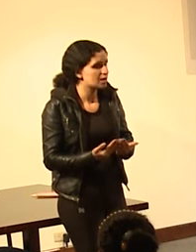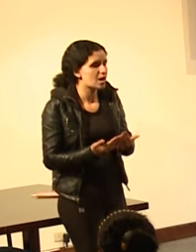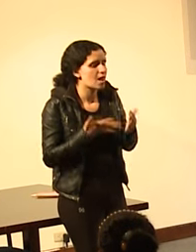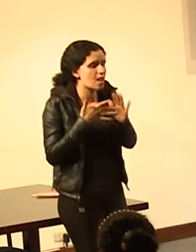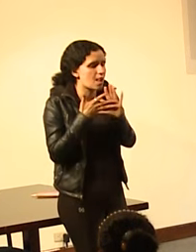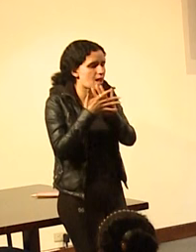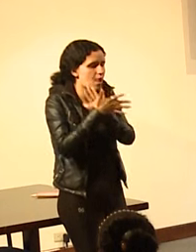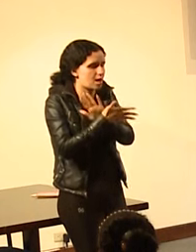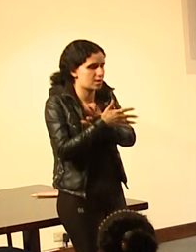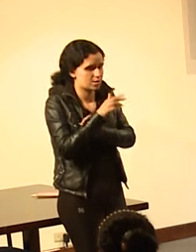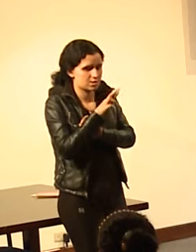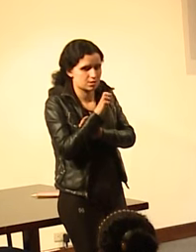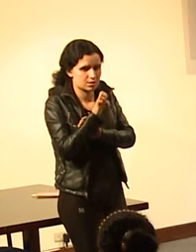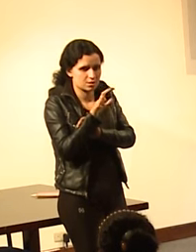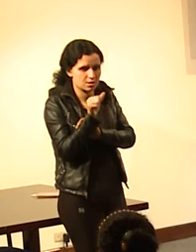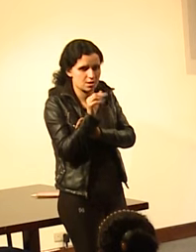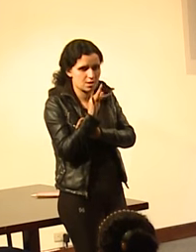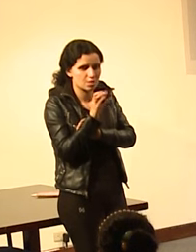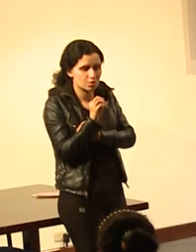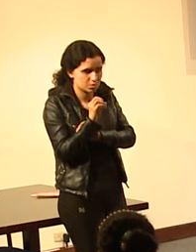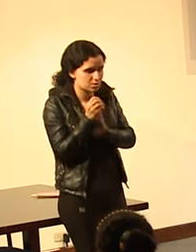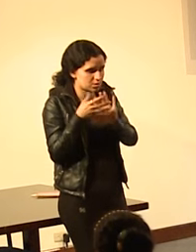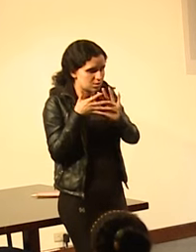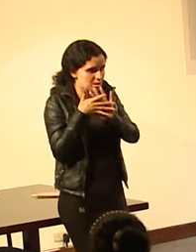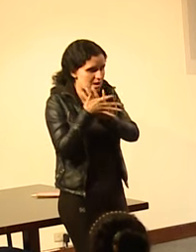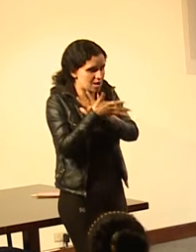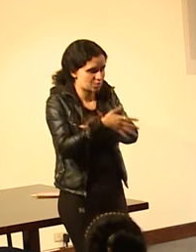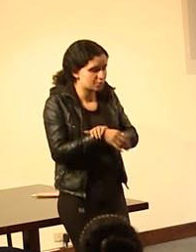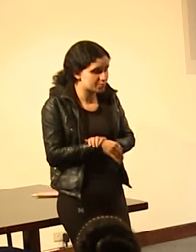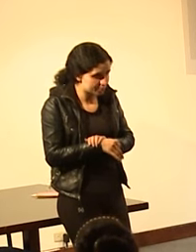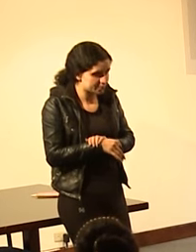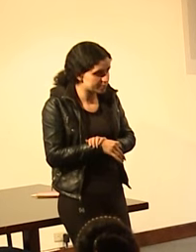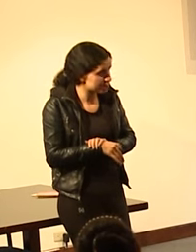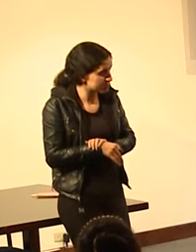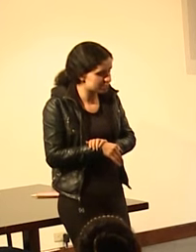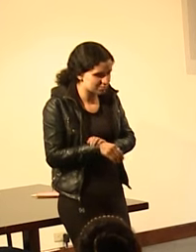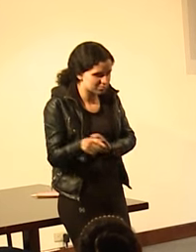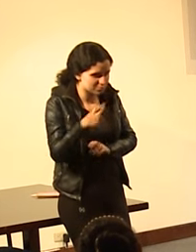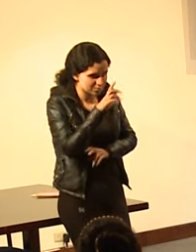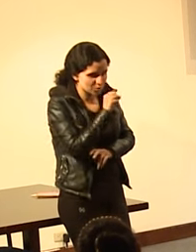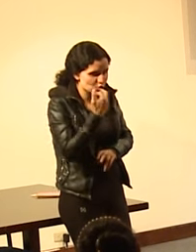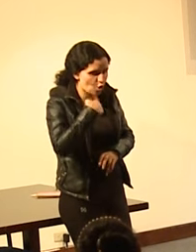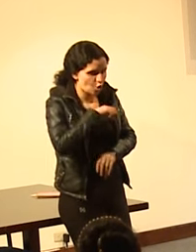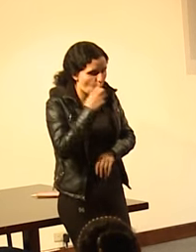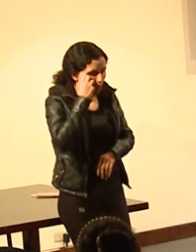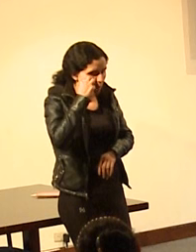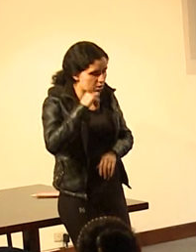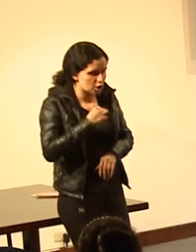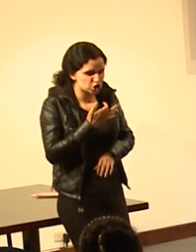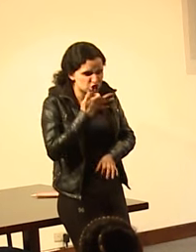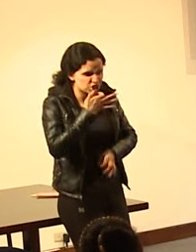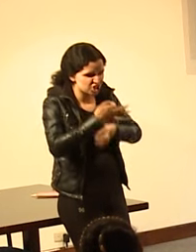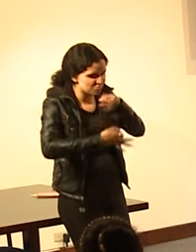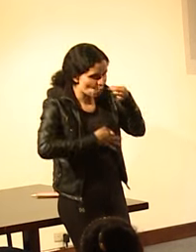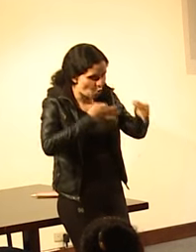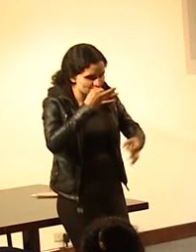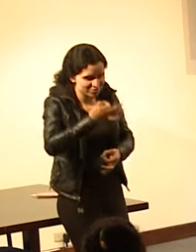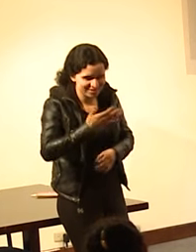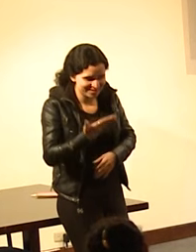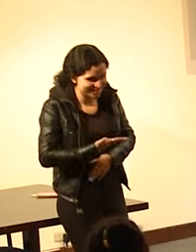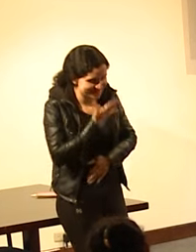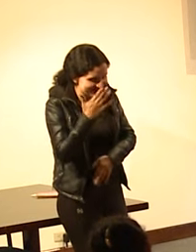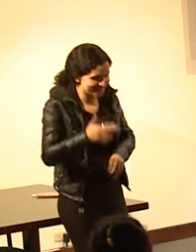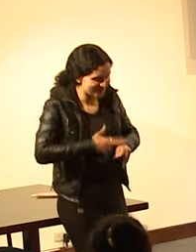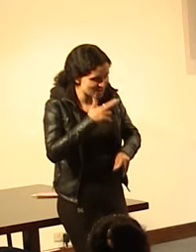relato. Es decir, de algo que los seres humanos... ¿Ustedes se han dado cuenta que los seres humanos somos chismosos por naturaleza? Es decir,